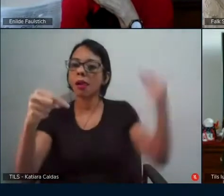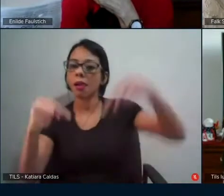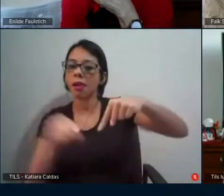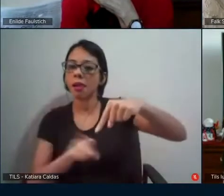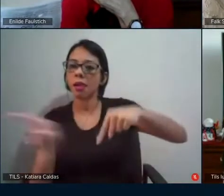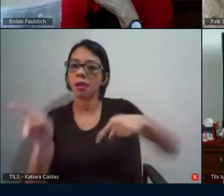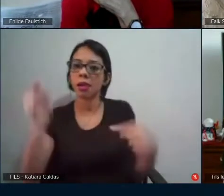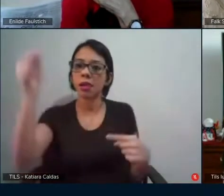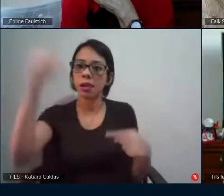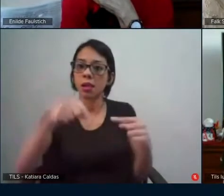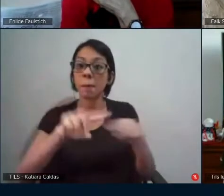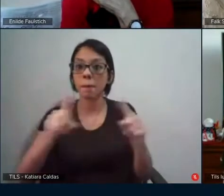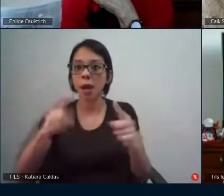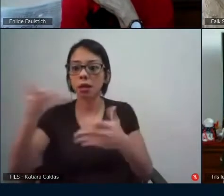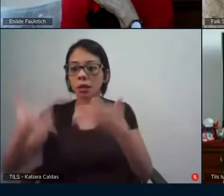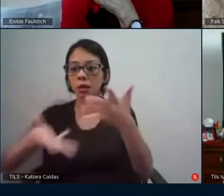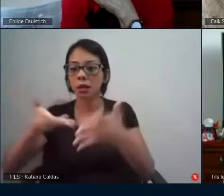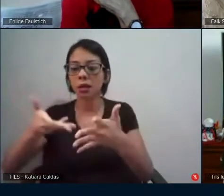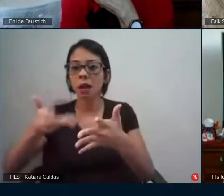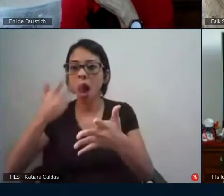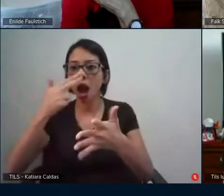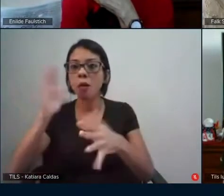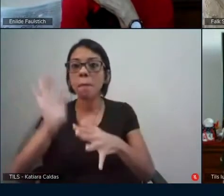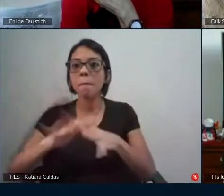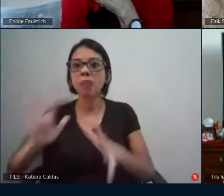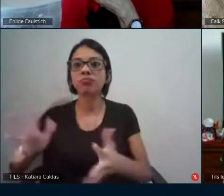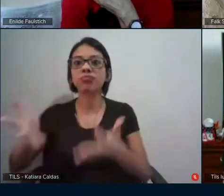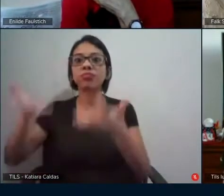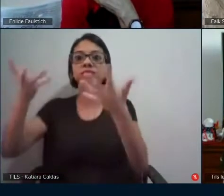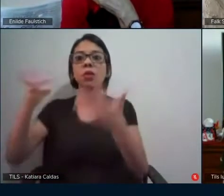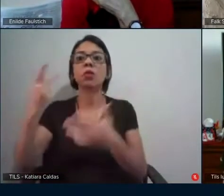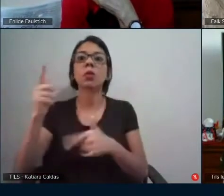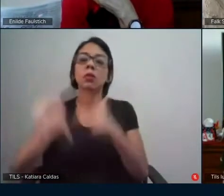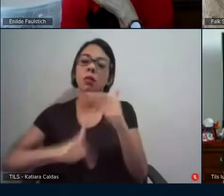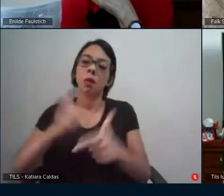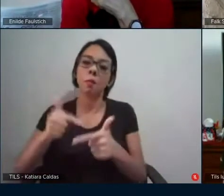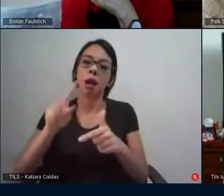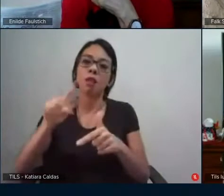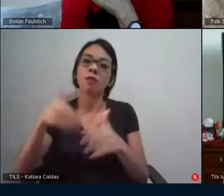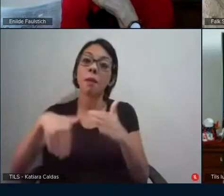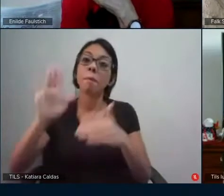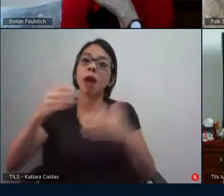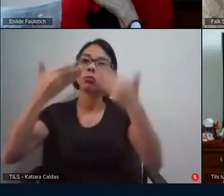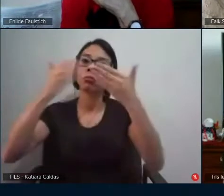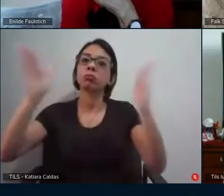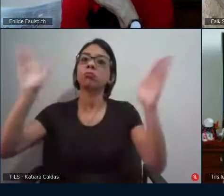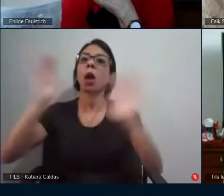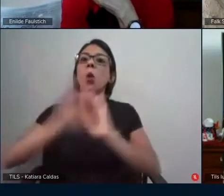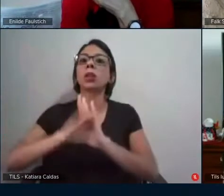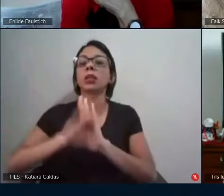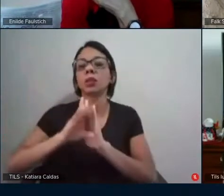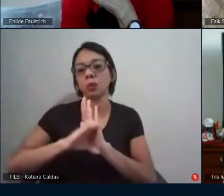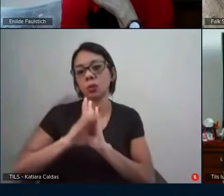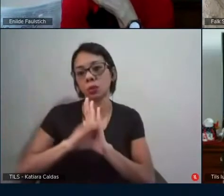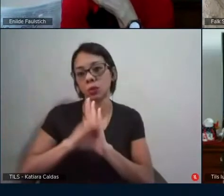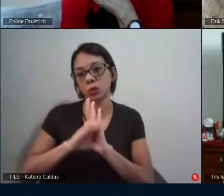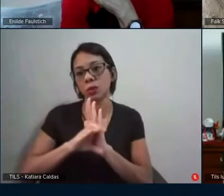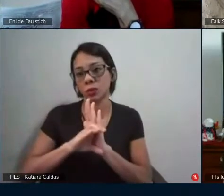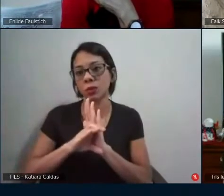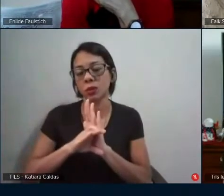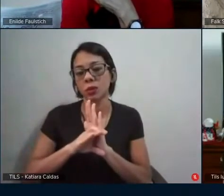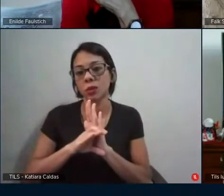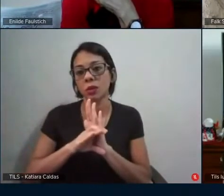Mas eu acho que em língua de sinais ela vai enriquecer muito o trabalho e vai ampliar mais ainda esse conceito, que para